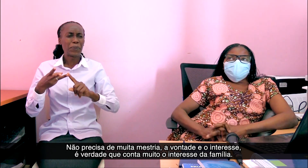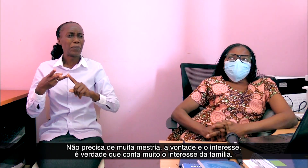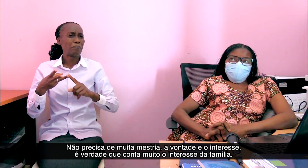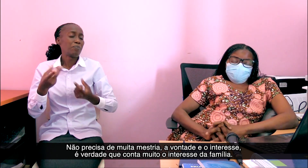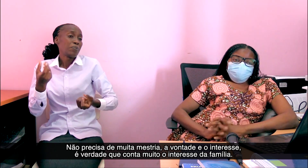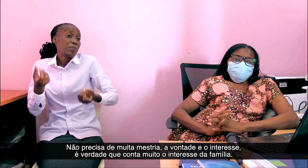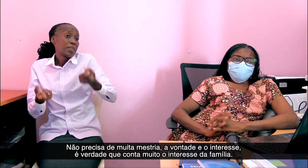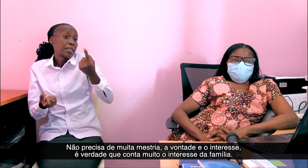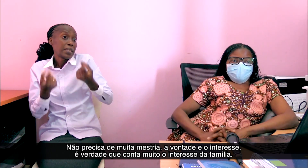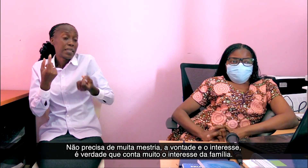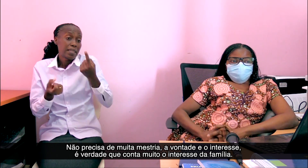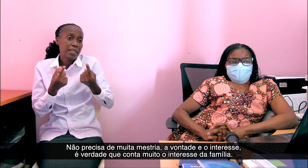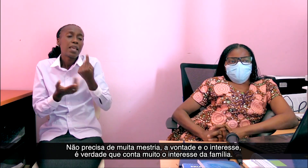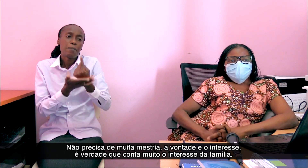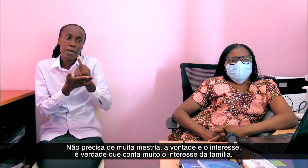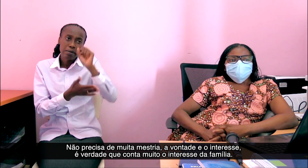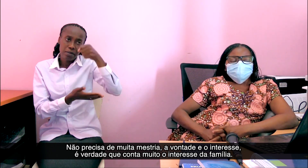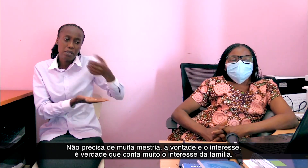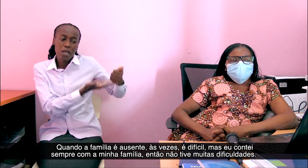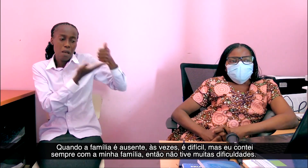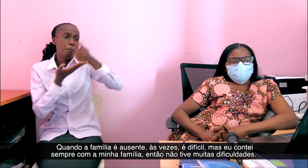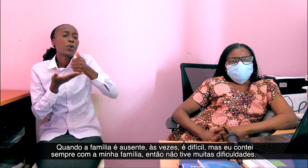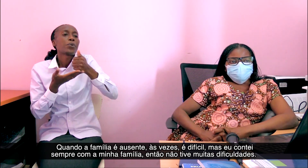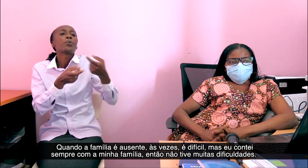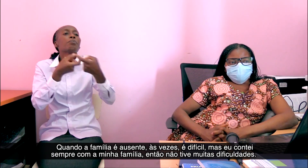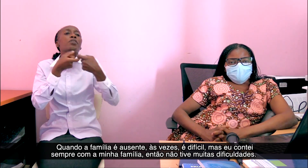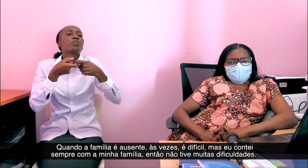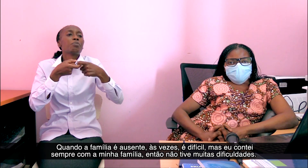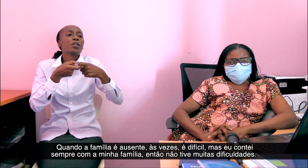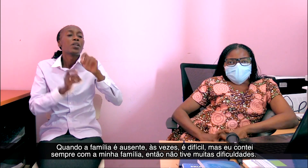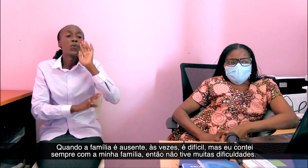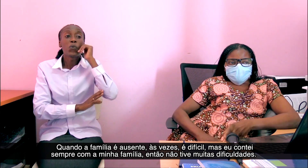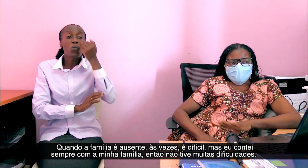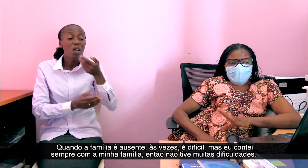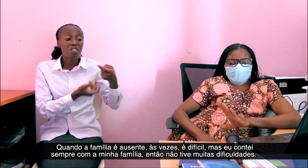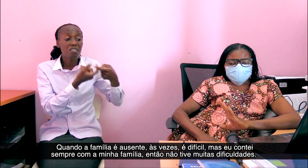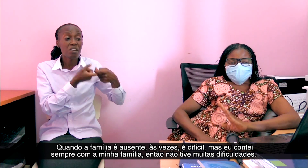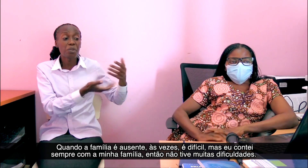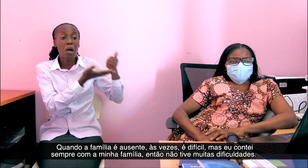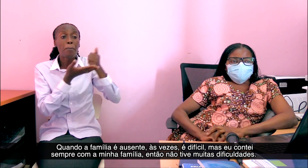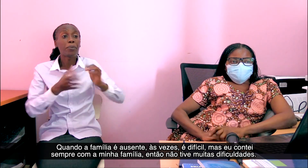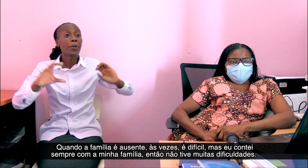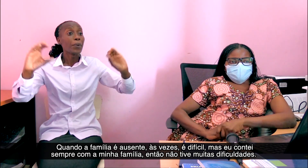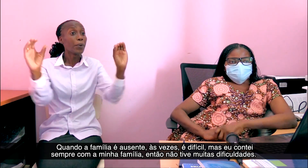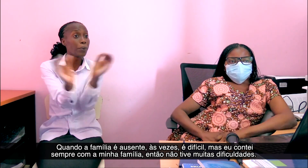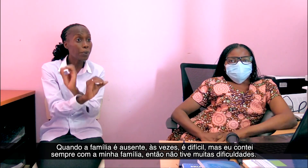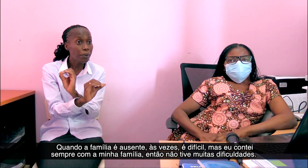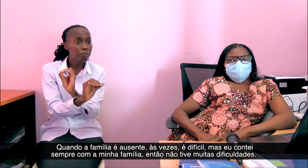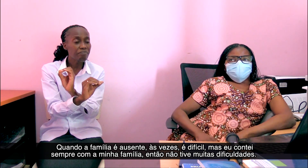que conta muito o apoio da família. Quando a família é ausente, às vezes é difícil. Mas